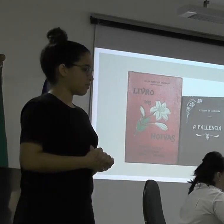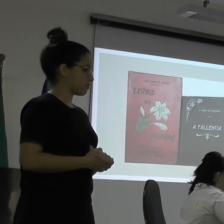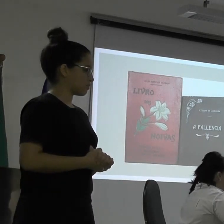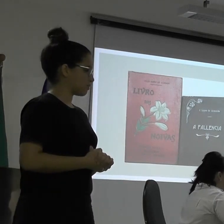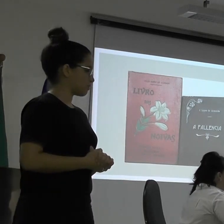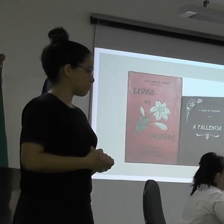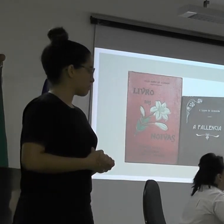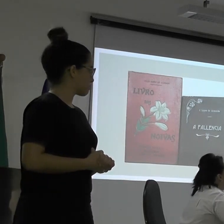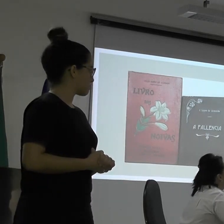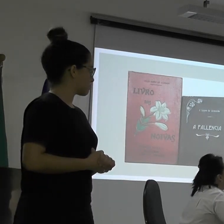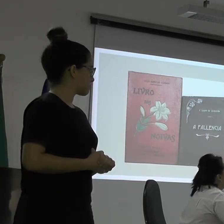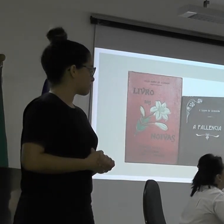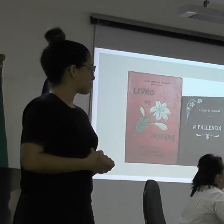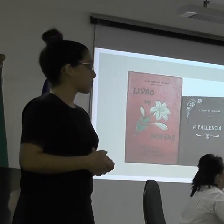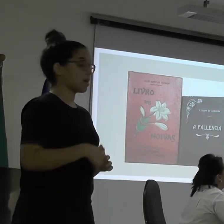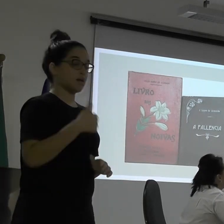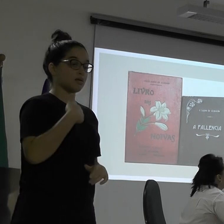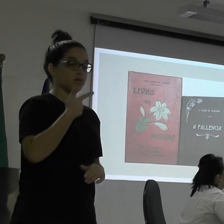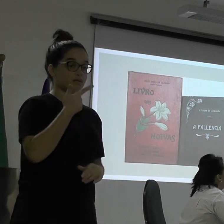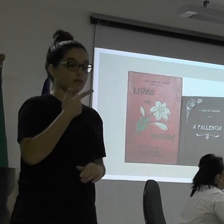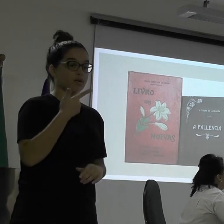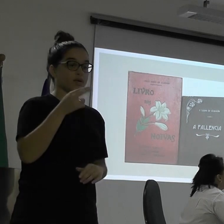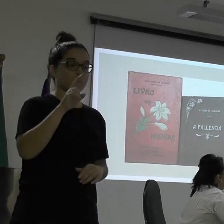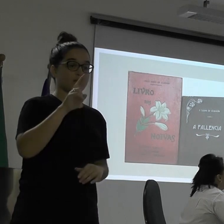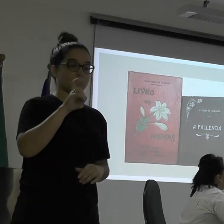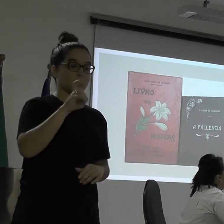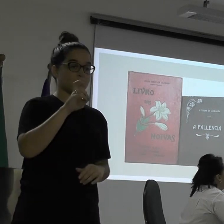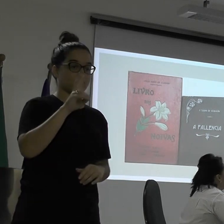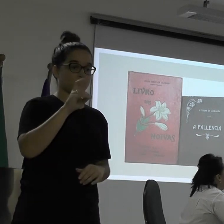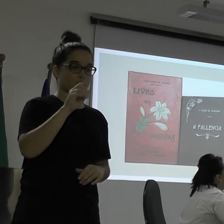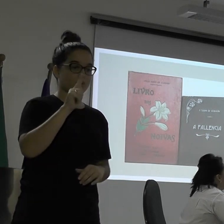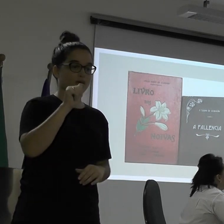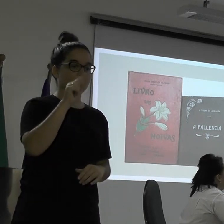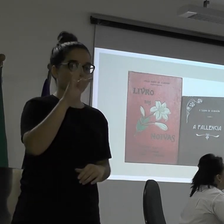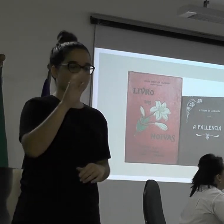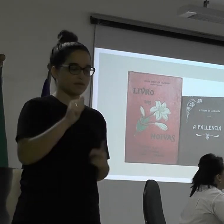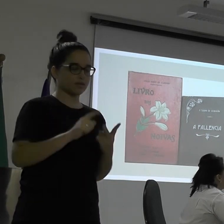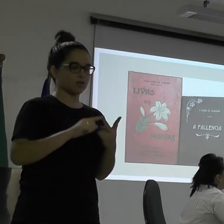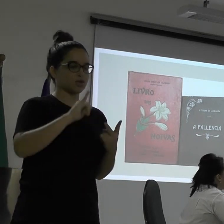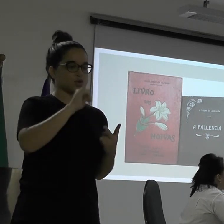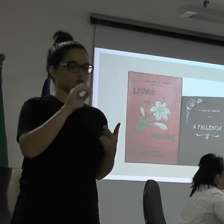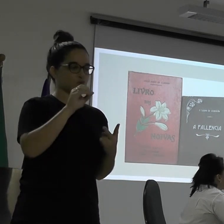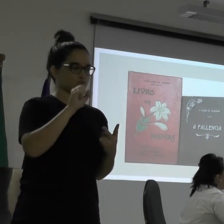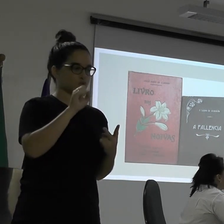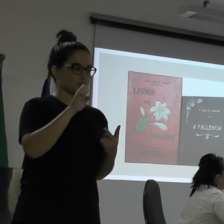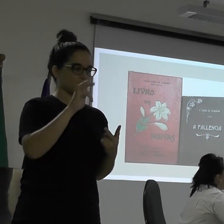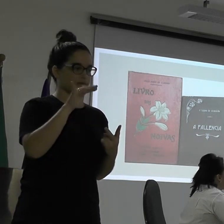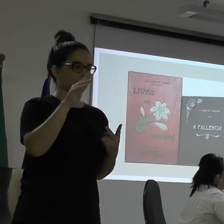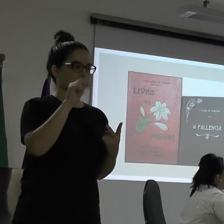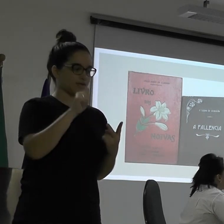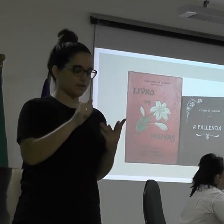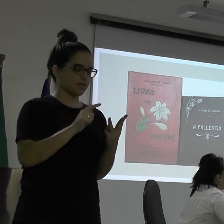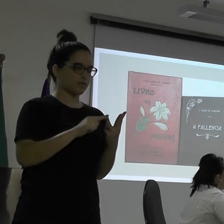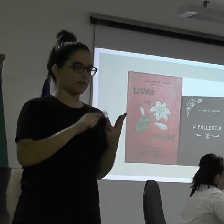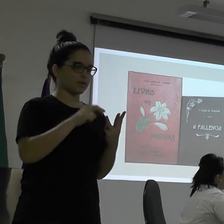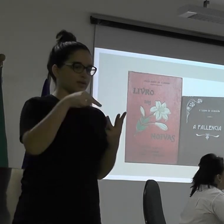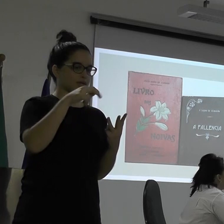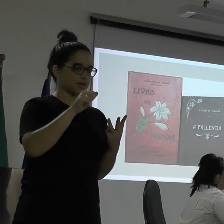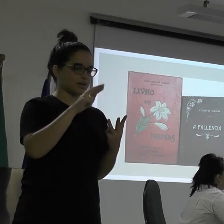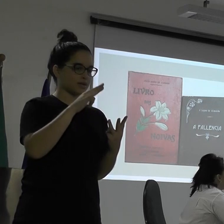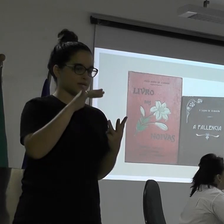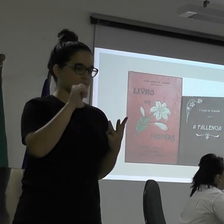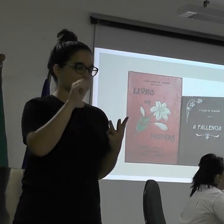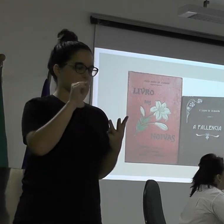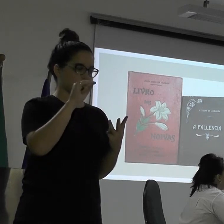E eu cito: Revocada Heloísa de Mello, Josefina Neville, Narcisa Amália de Campos,